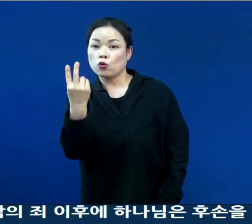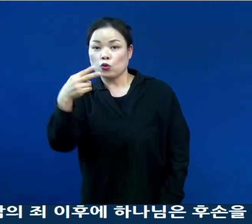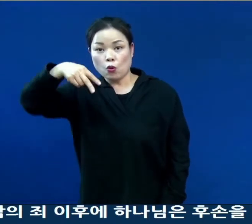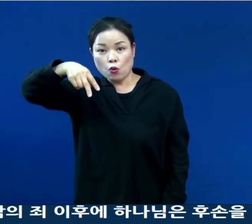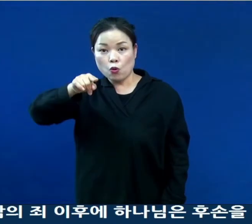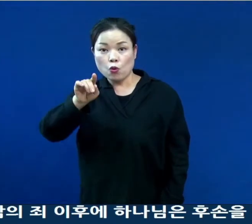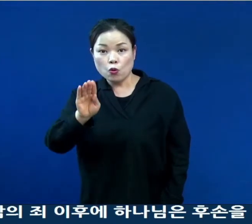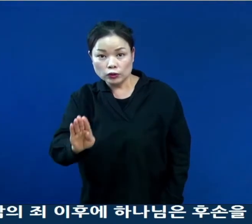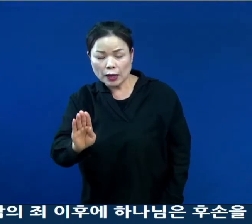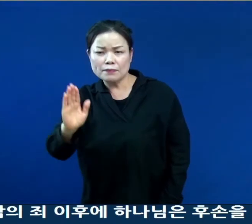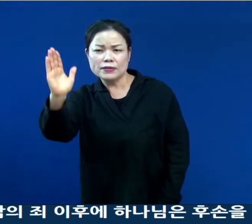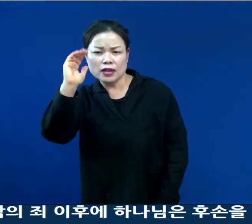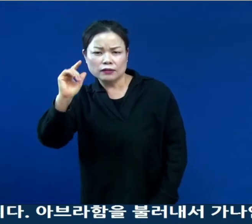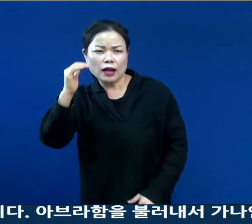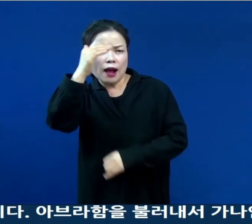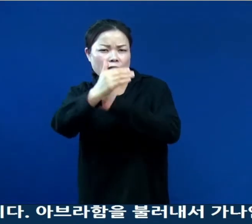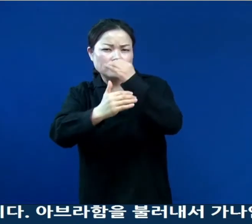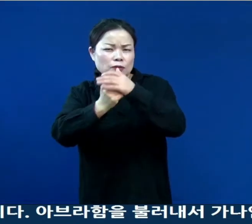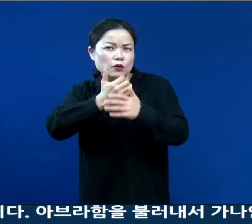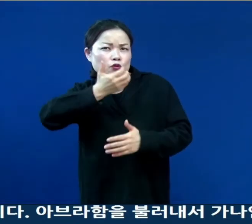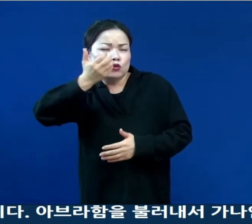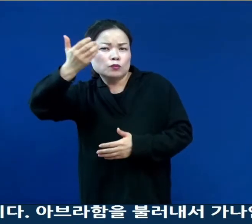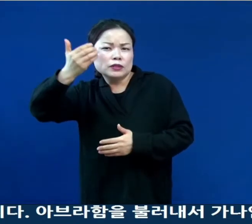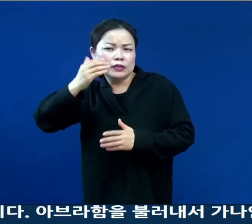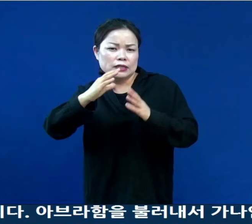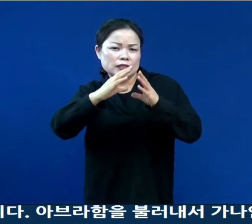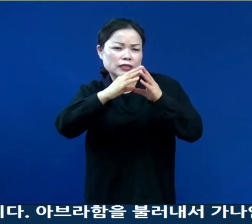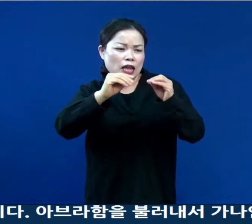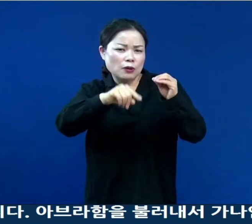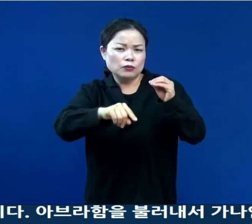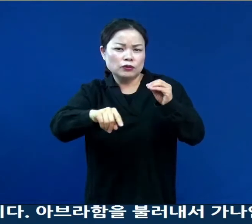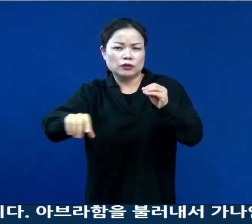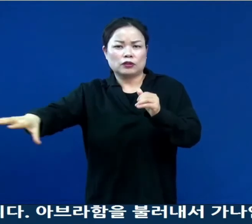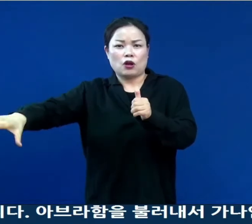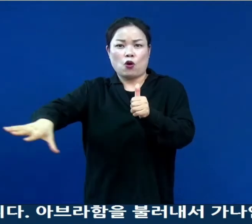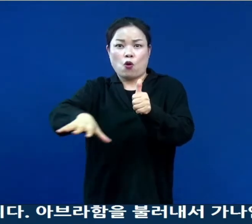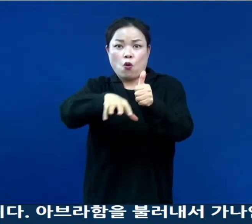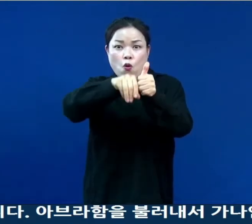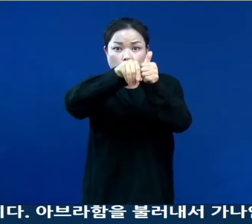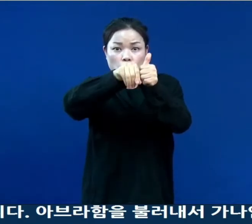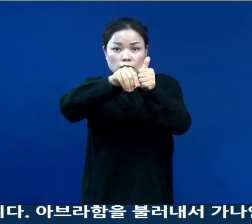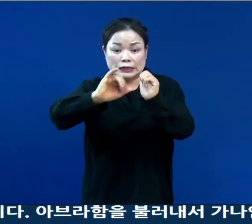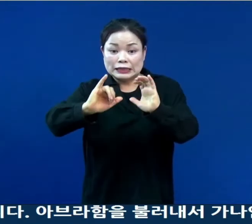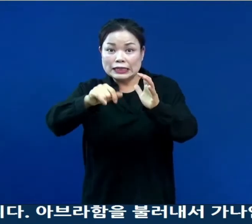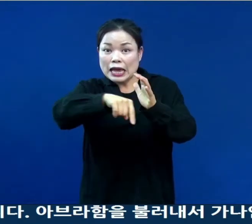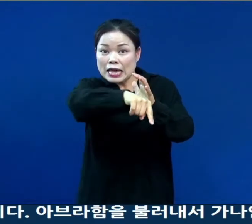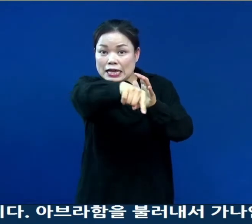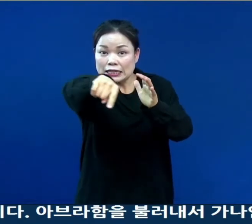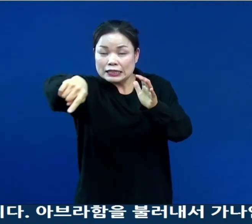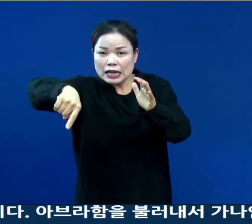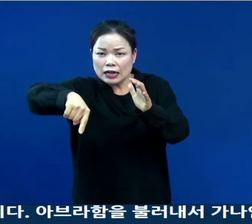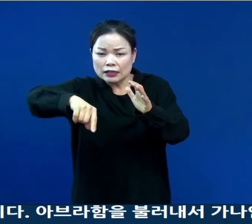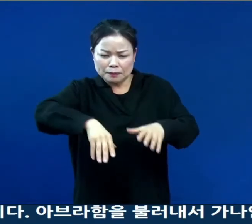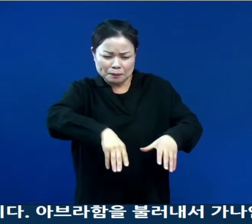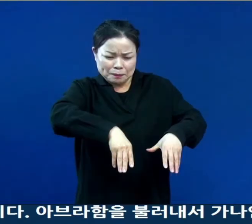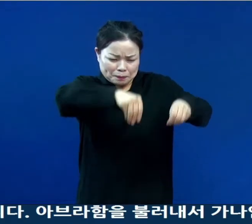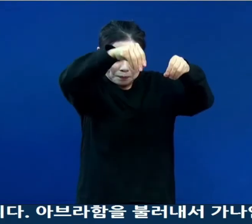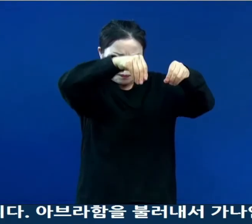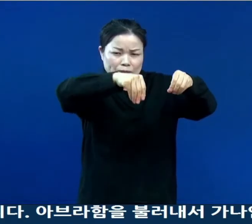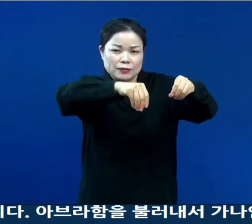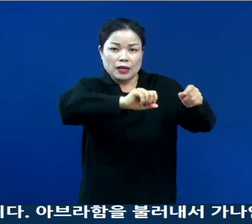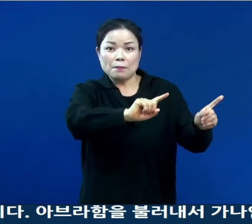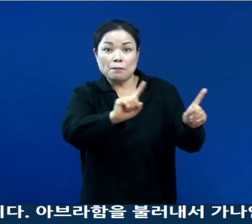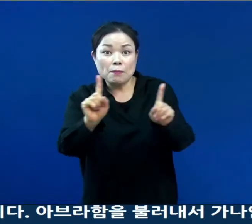요셉이 하나님으로부터 꿈을 받고 애굽에 내려가서 총리가 되고 온 세상을 기근으로부터 살려내는